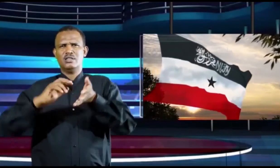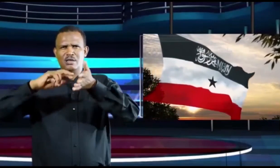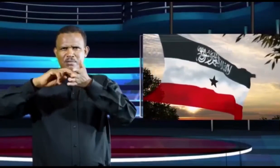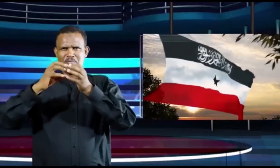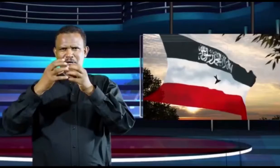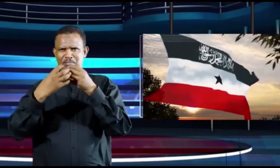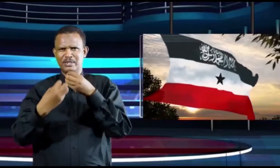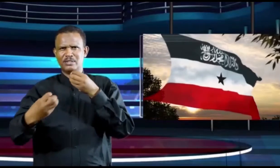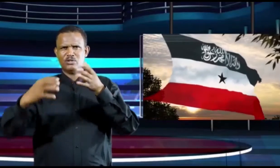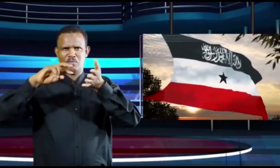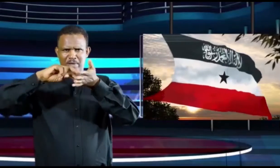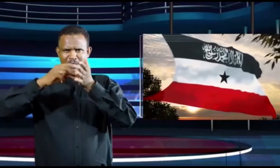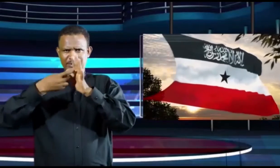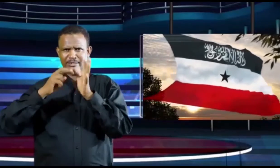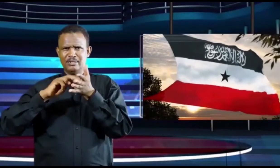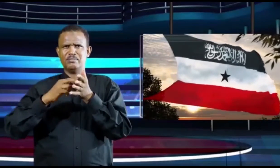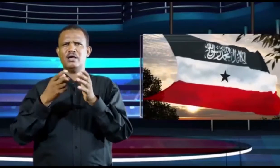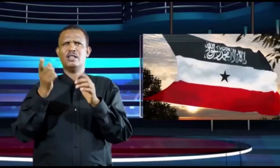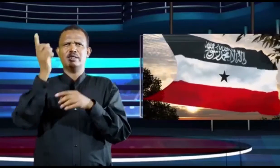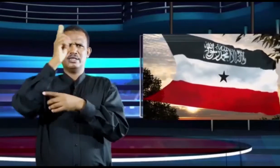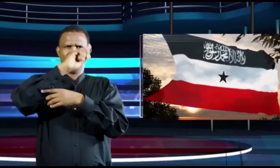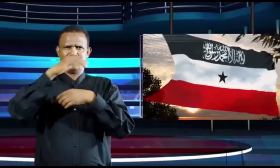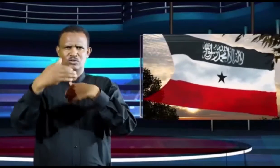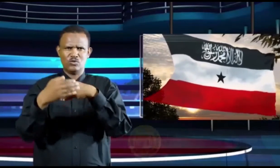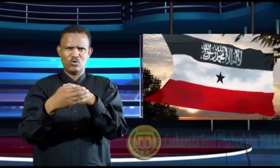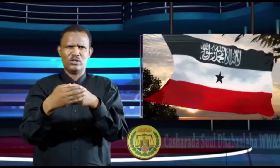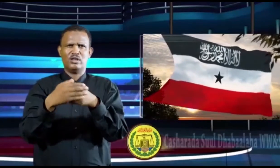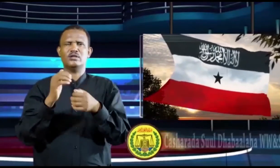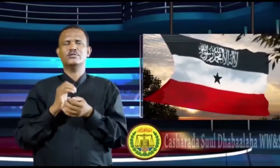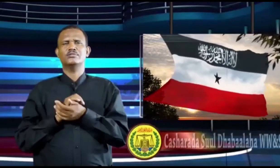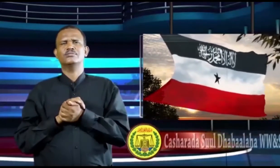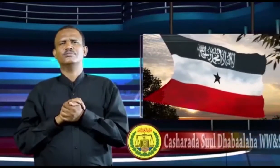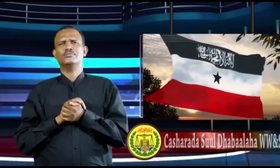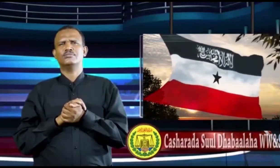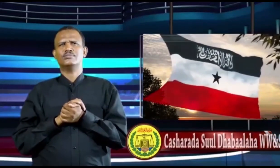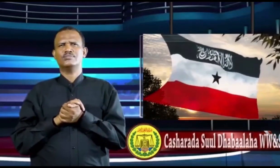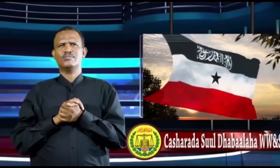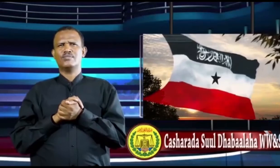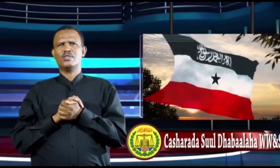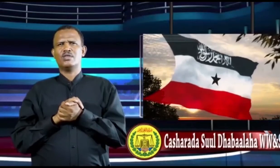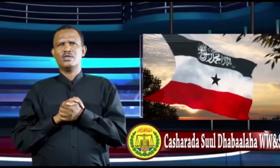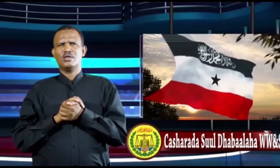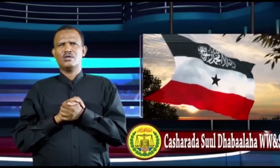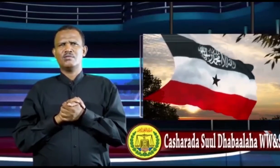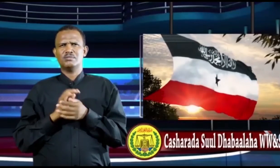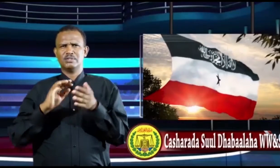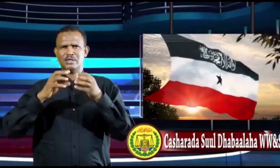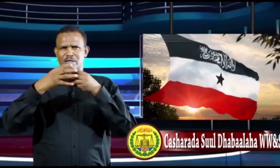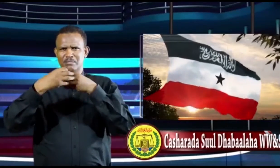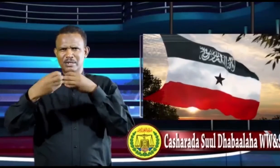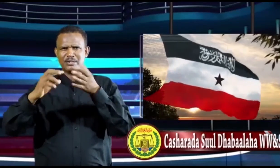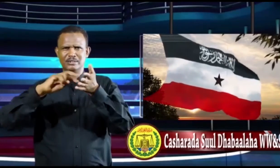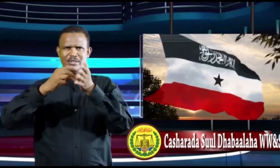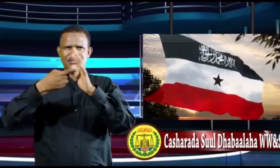Maska hadidu nido malasan mochadahira. Maska hadidu nido